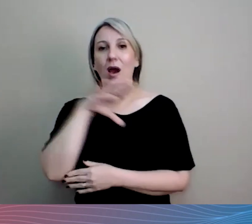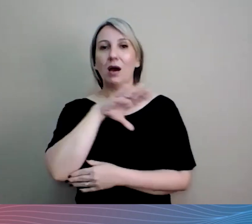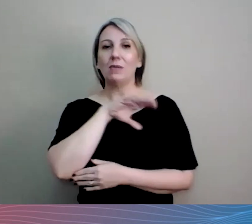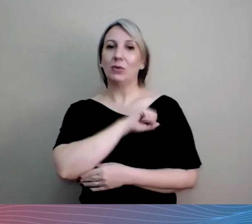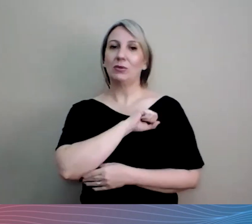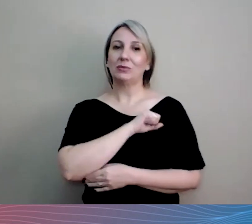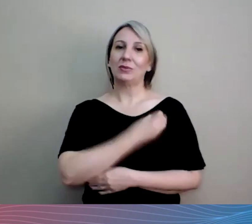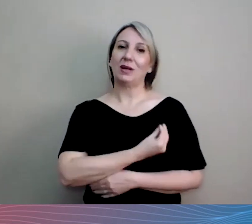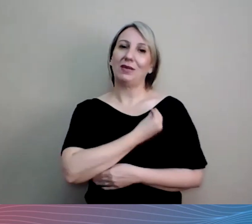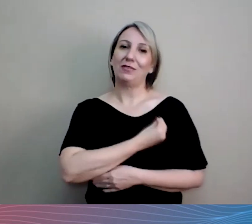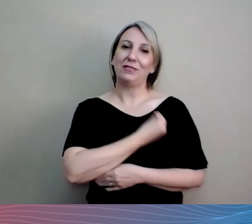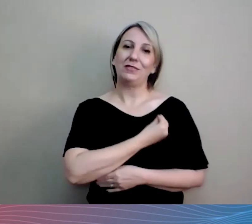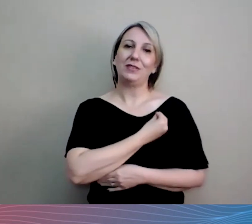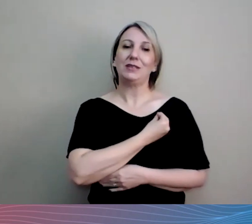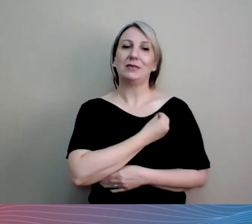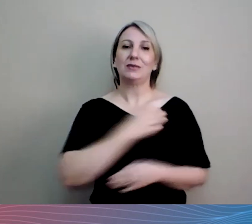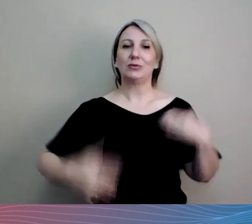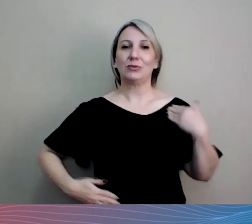entrar no versículo próximo,